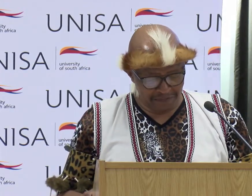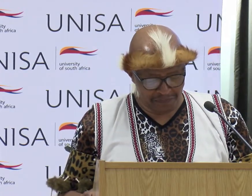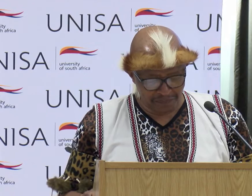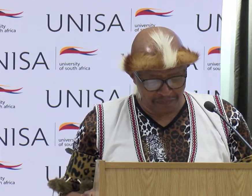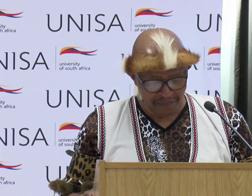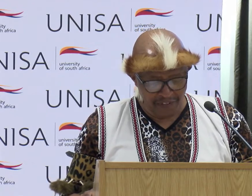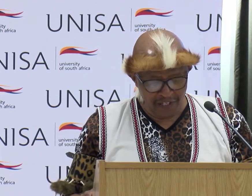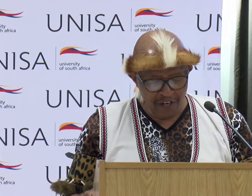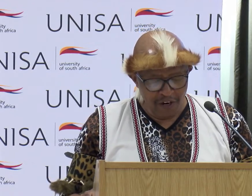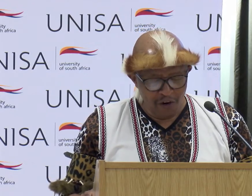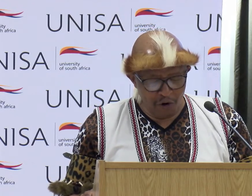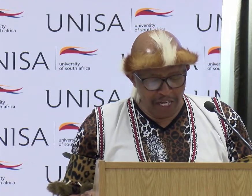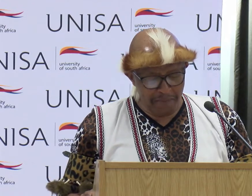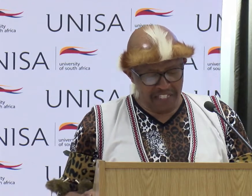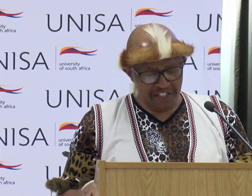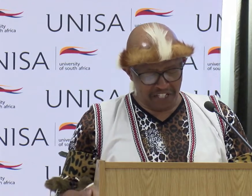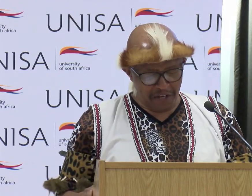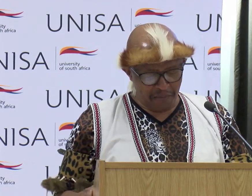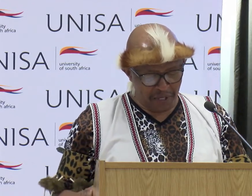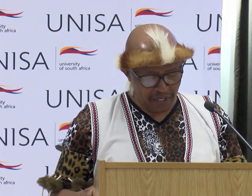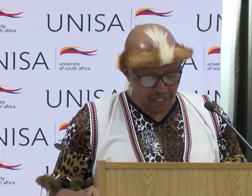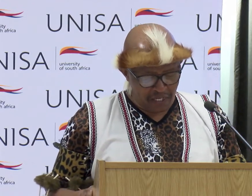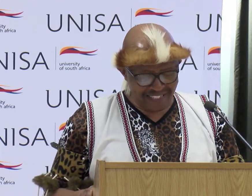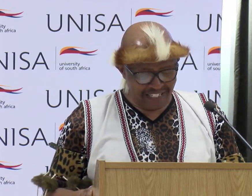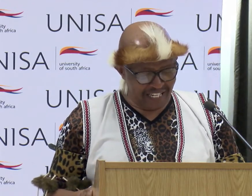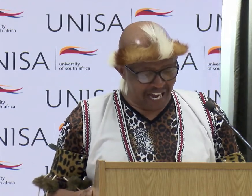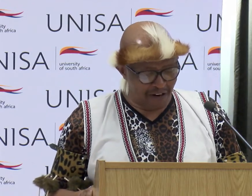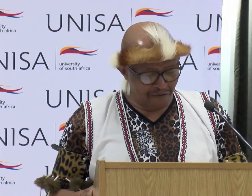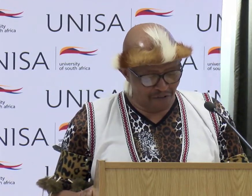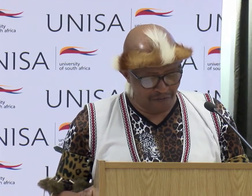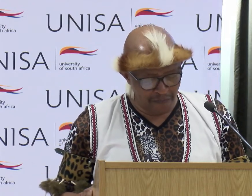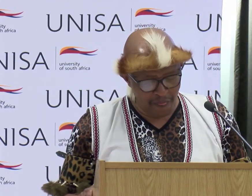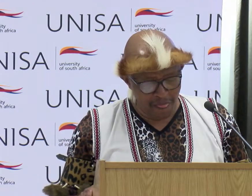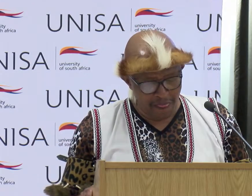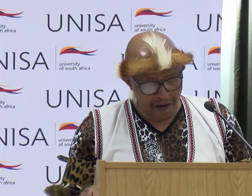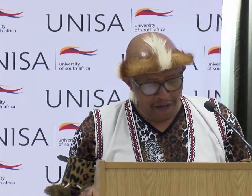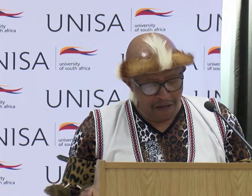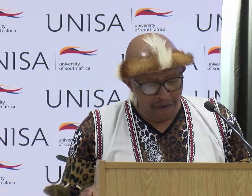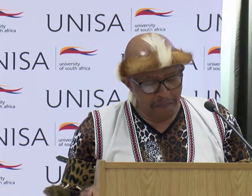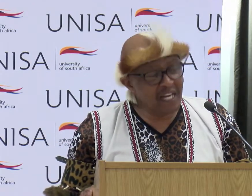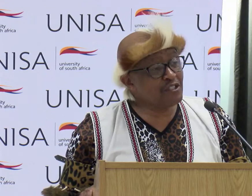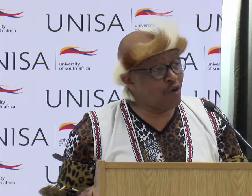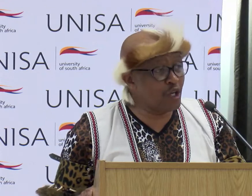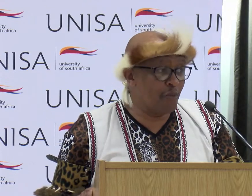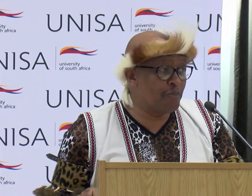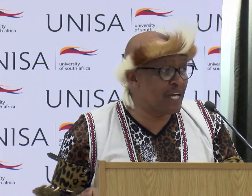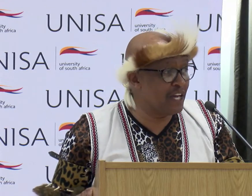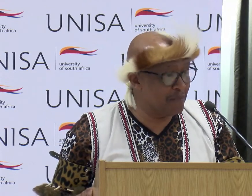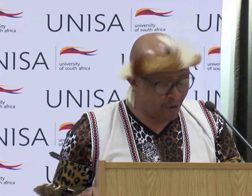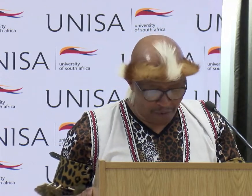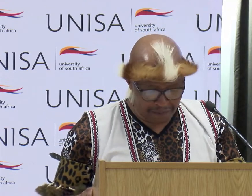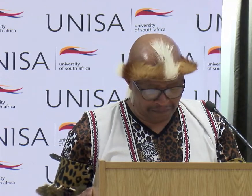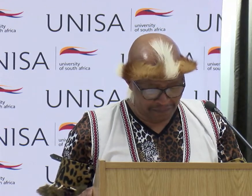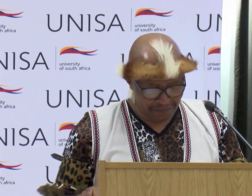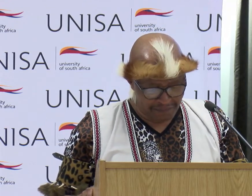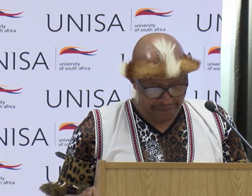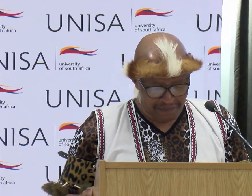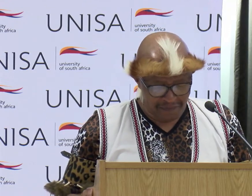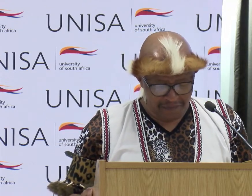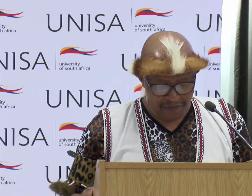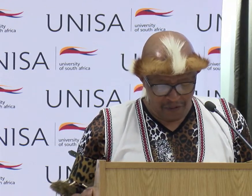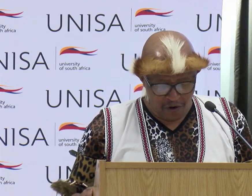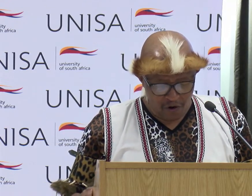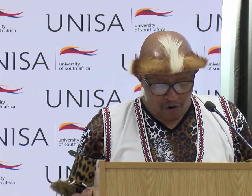onkamisa ulimi insimi yezinhlamvu phela isigodla umphimbo